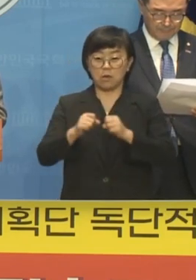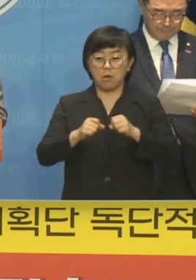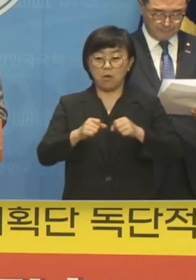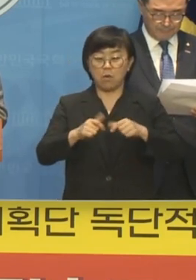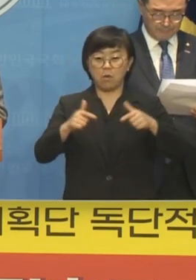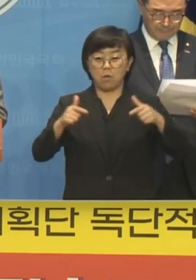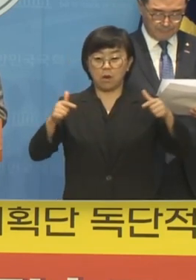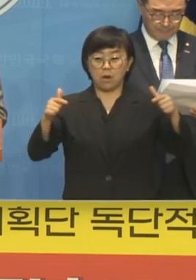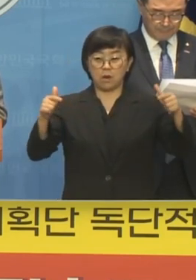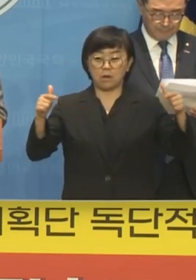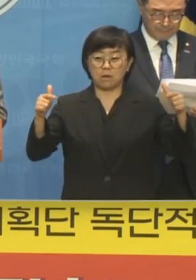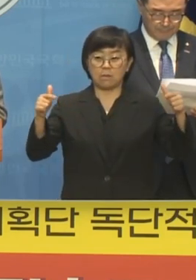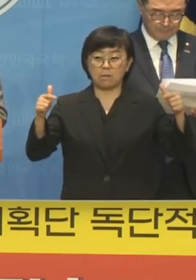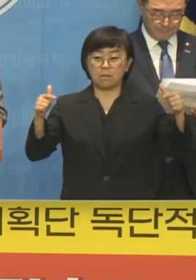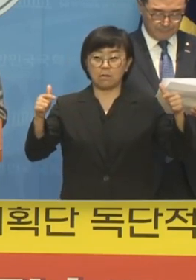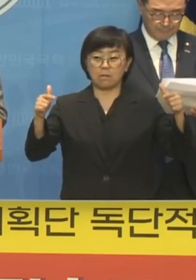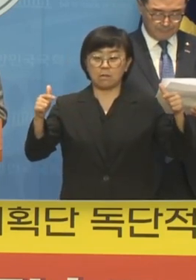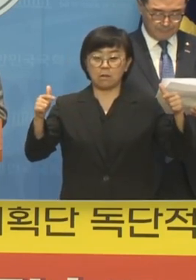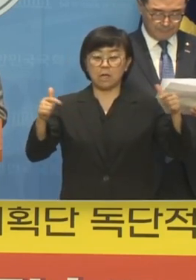확산된